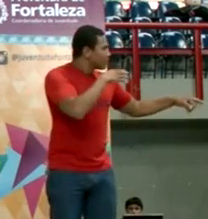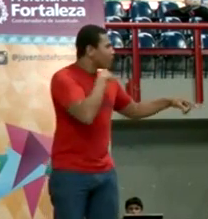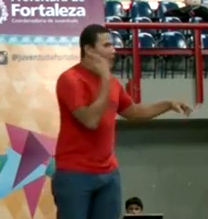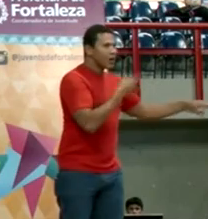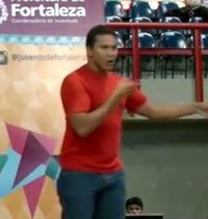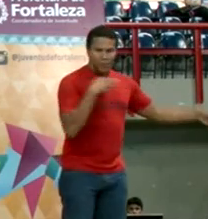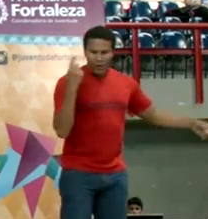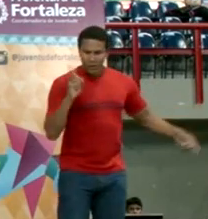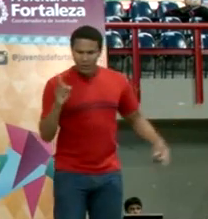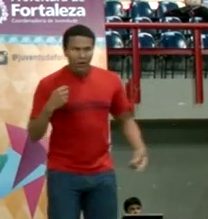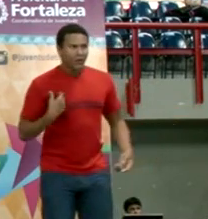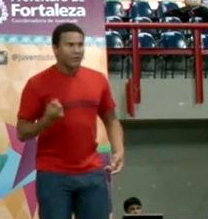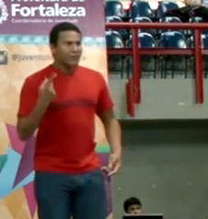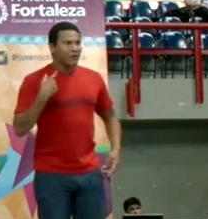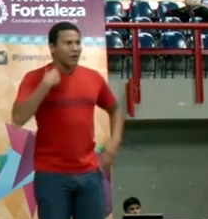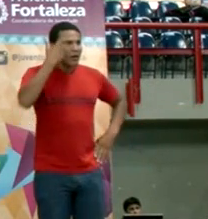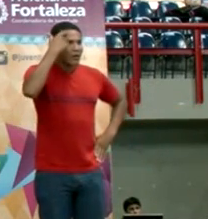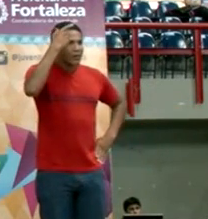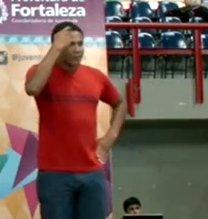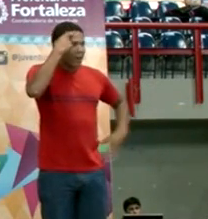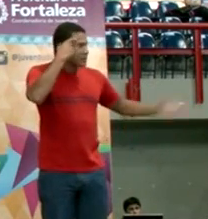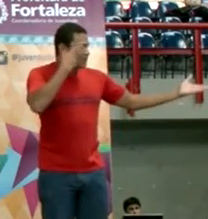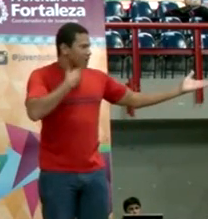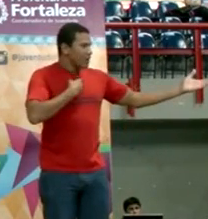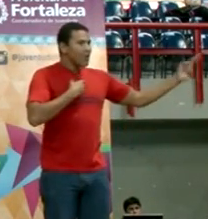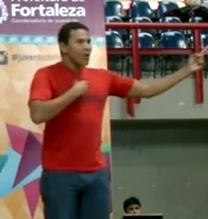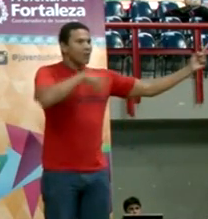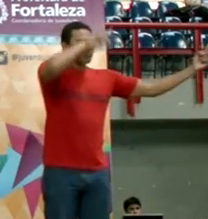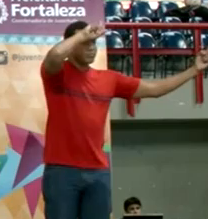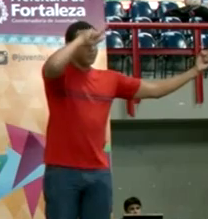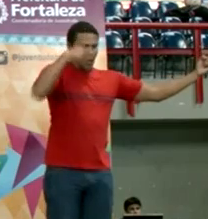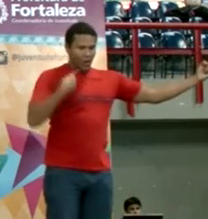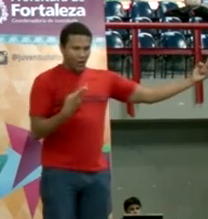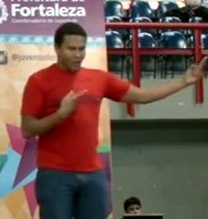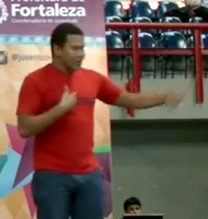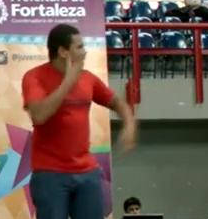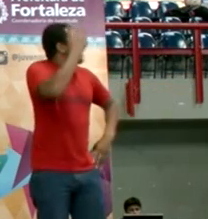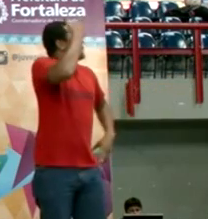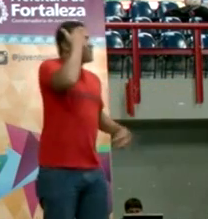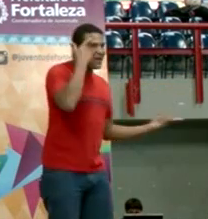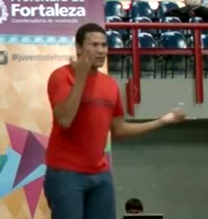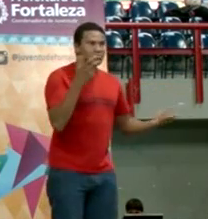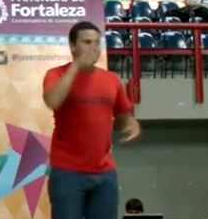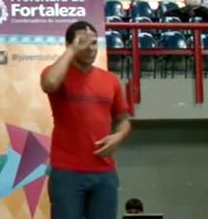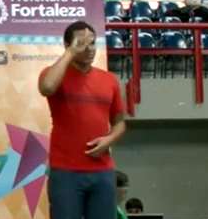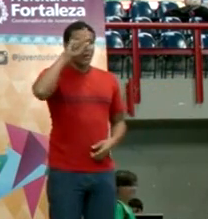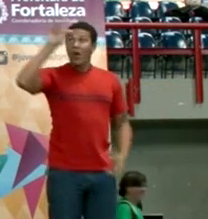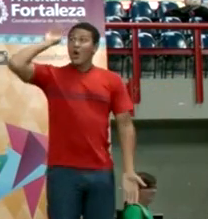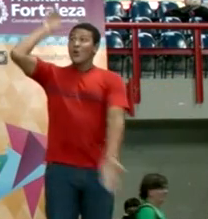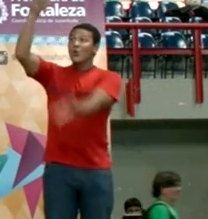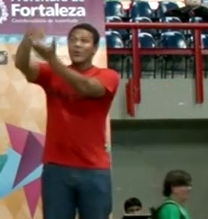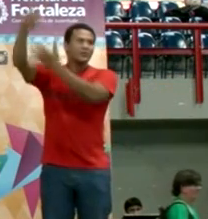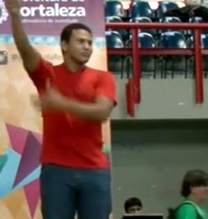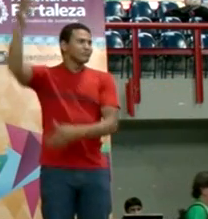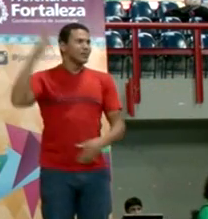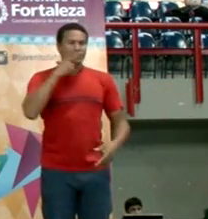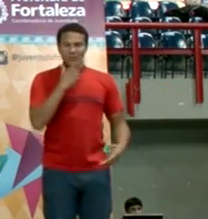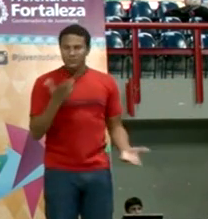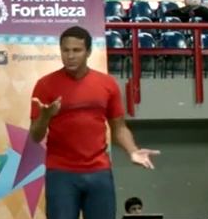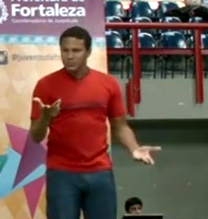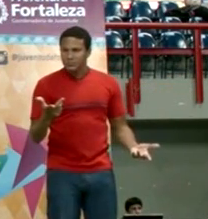O cabo errou, os outros dois não fizeram nada. E o último teve o mesmo susto dos outros dois. Ninguém matou ninguém.